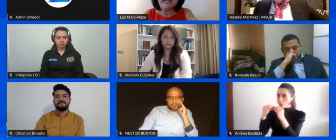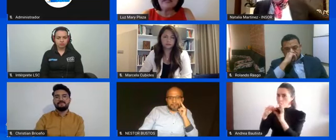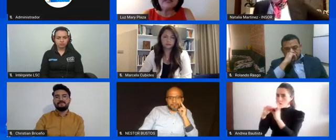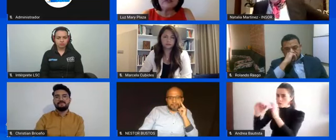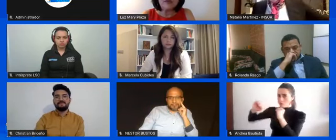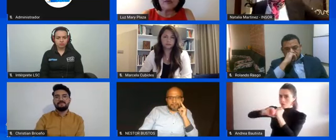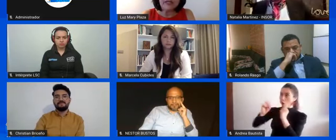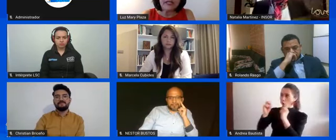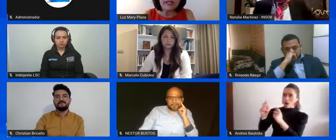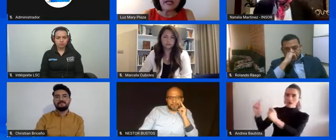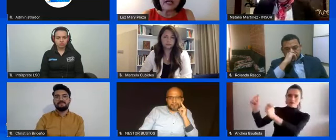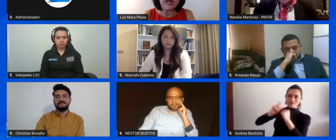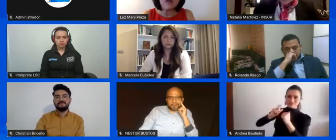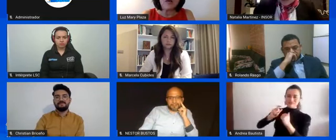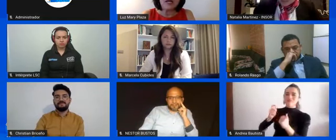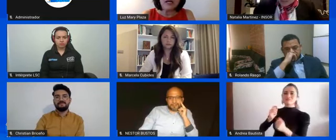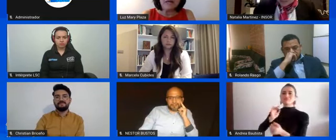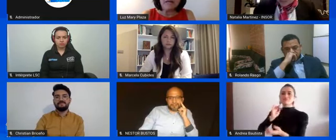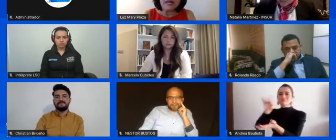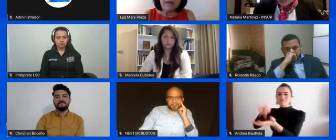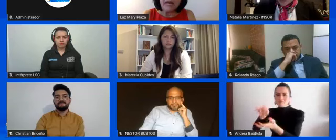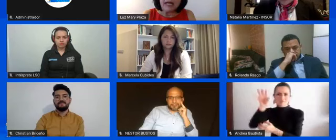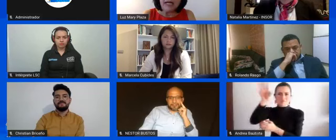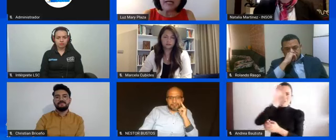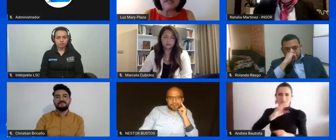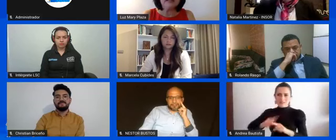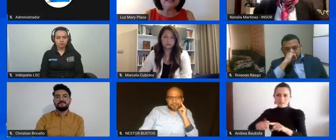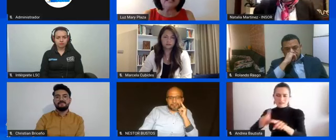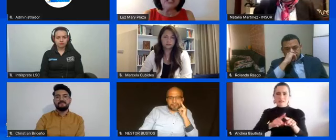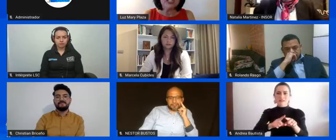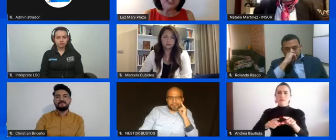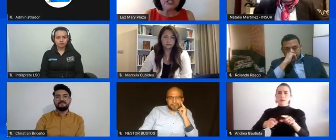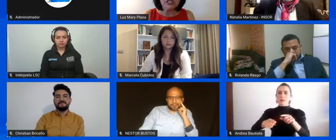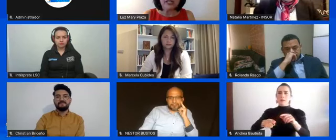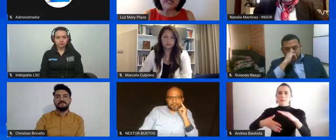a países como Nicaragua, Panamá,